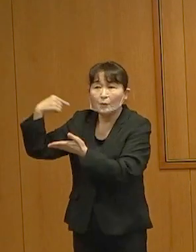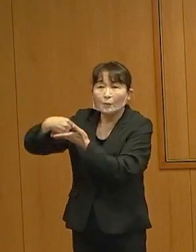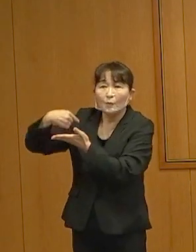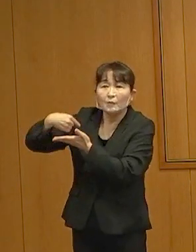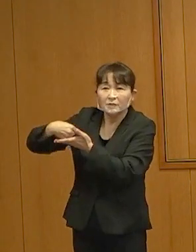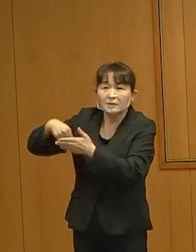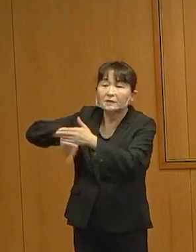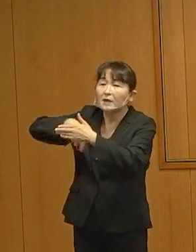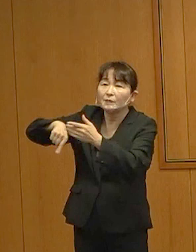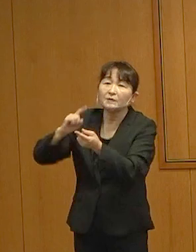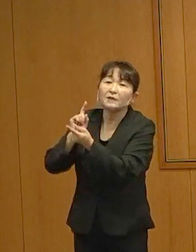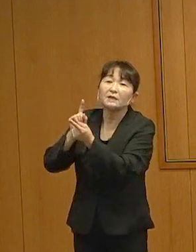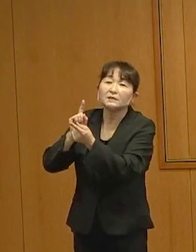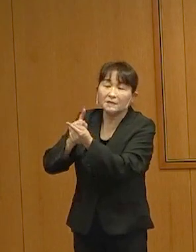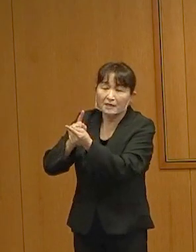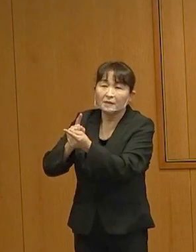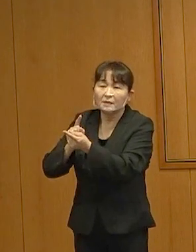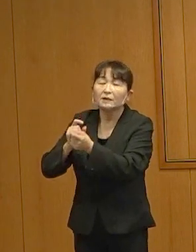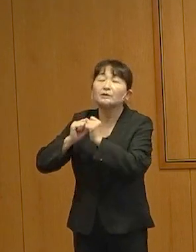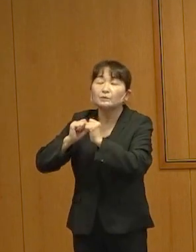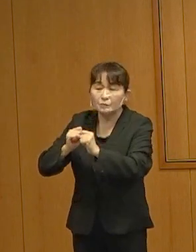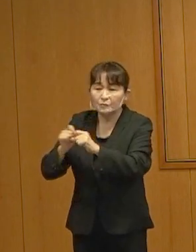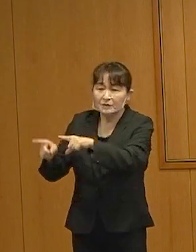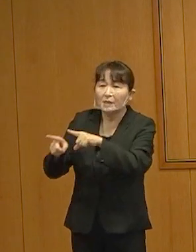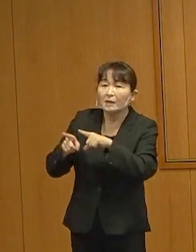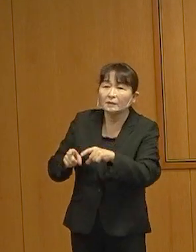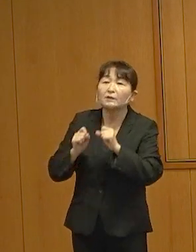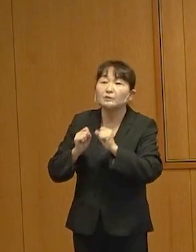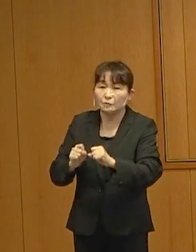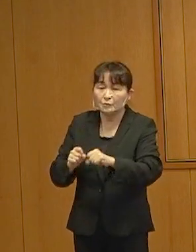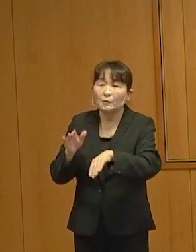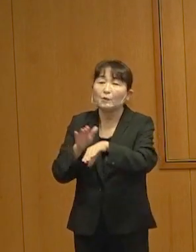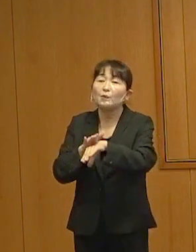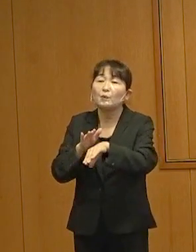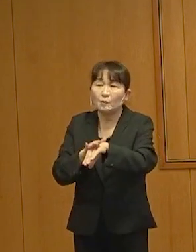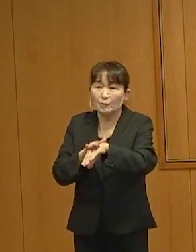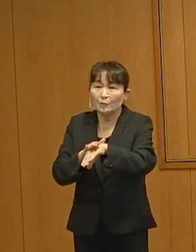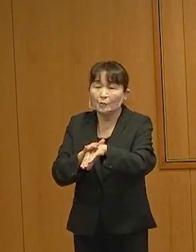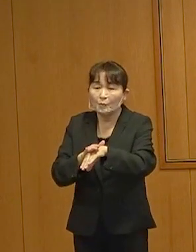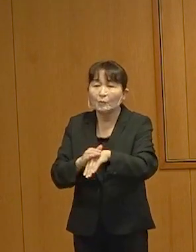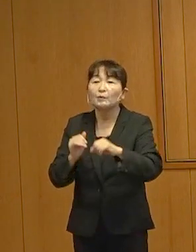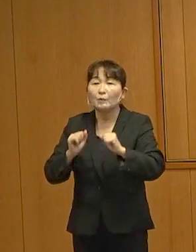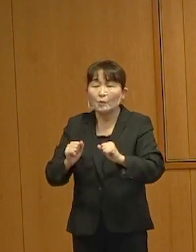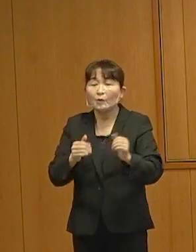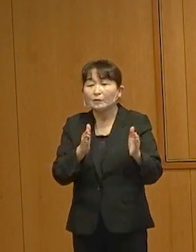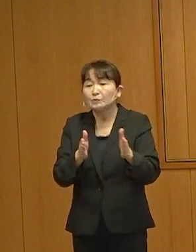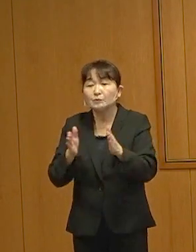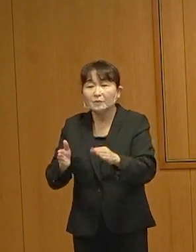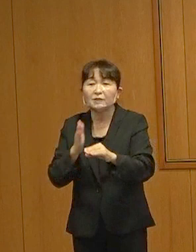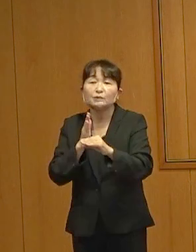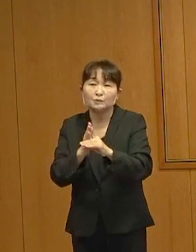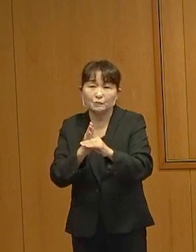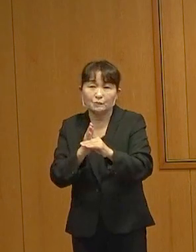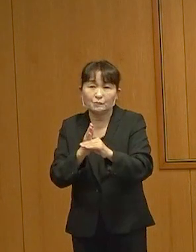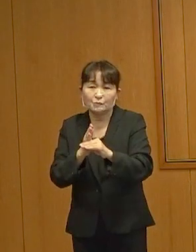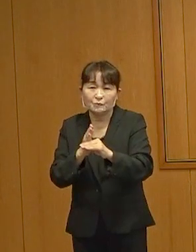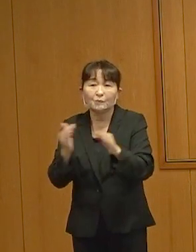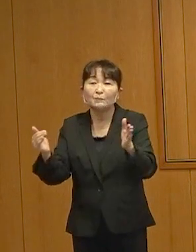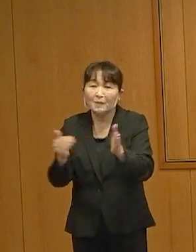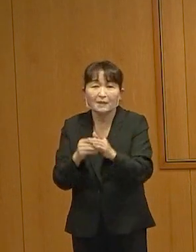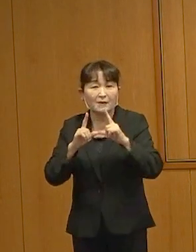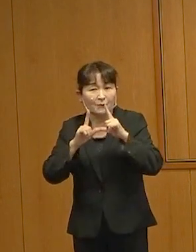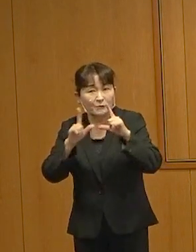かりですから、早急にはできたないと思いますが、その準備は今進めているという状況であります